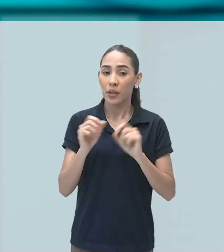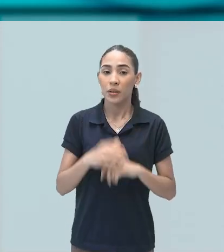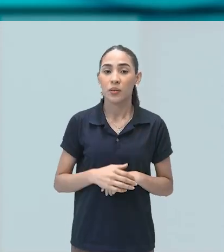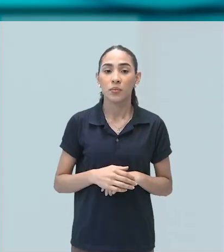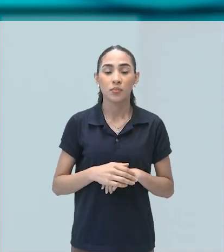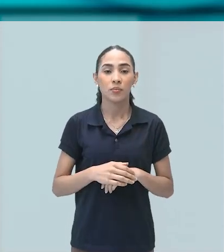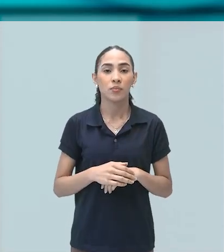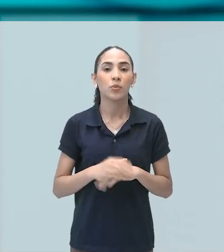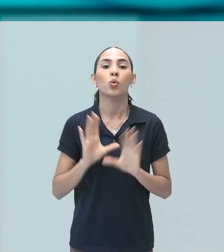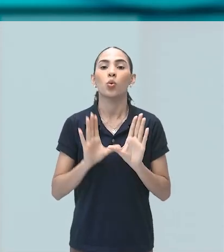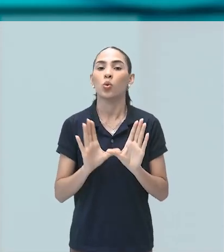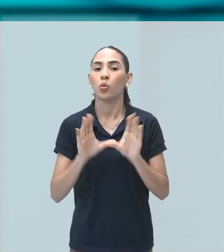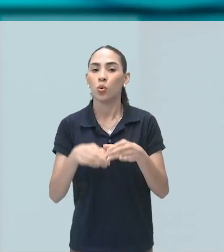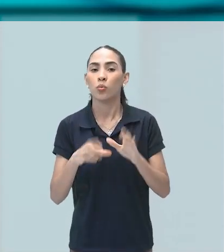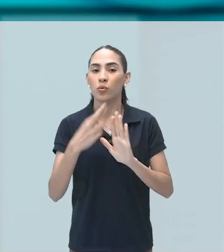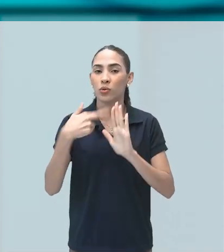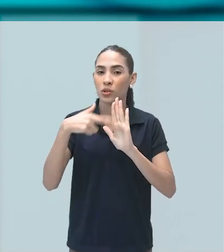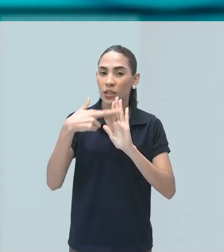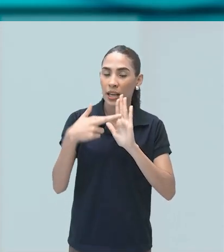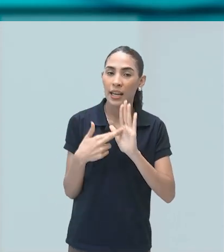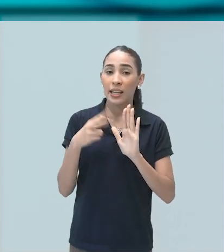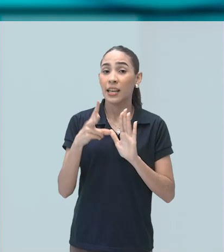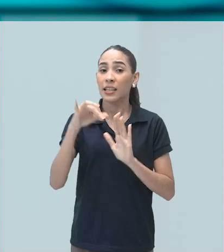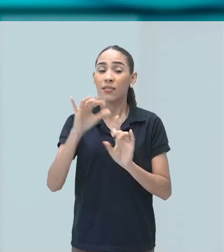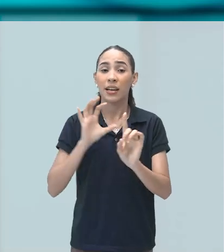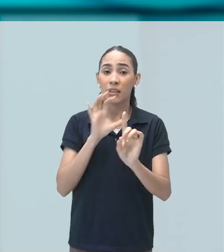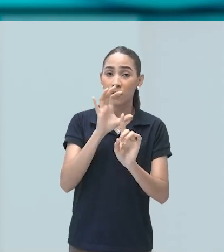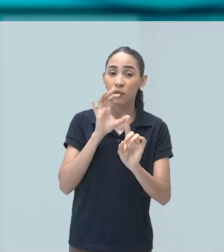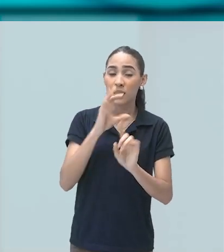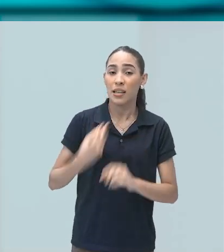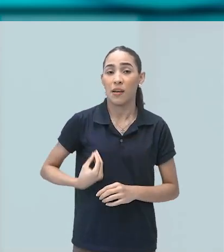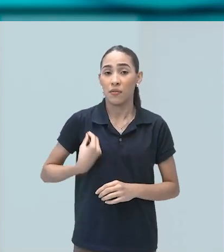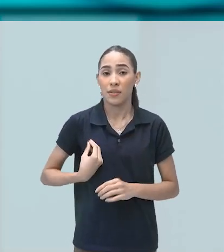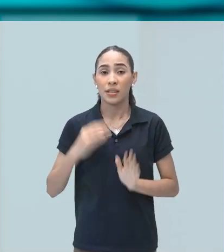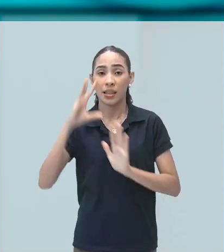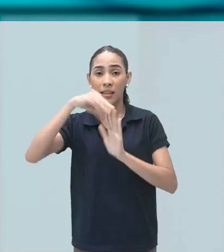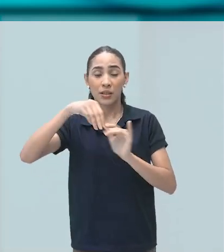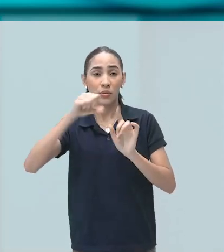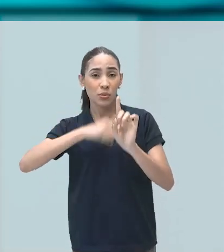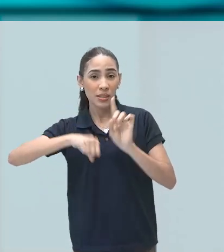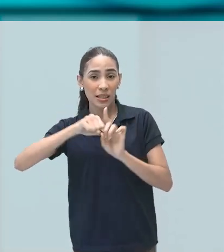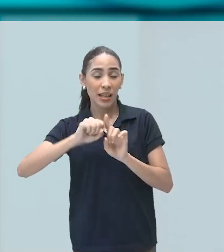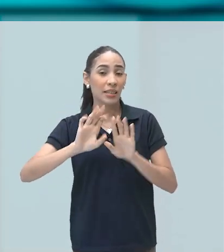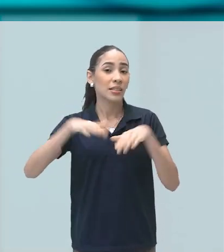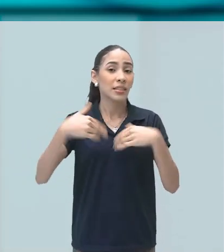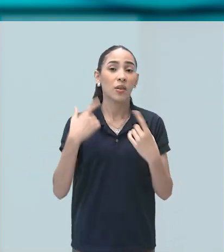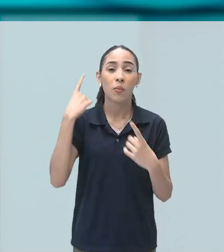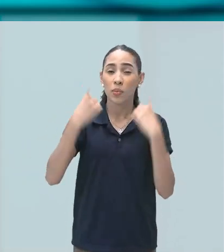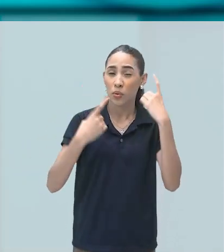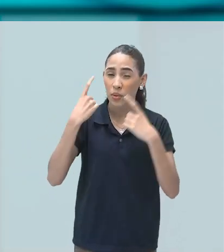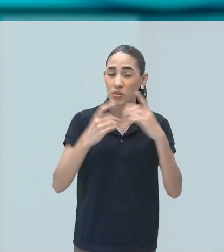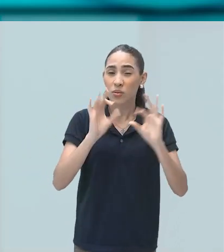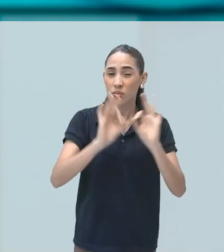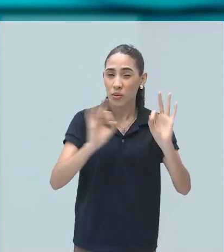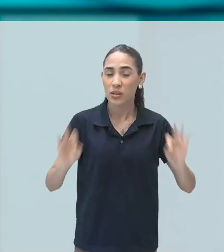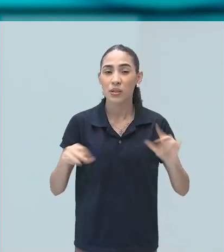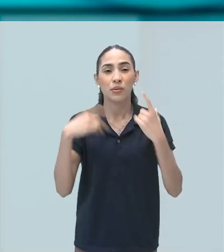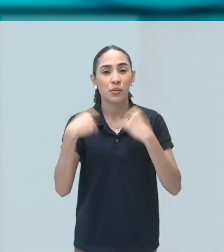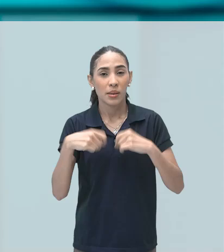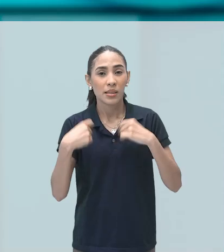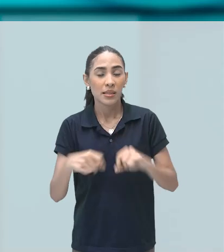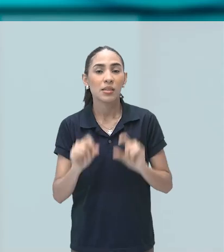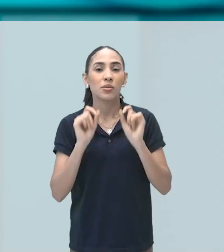o conjunto de regras que vão reger a nossa vida em sociedade. Então, essas preocupações, essas organizações